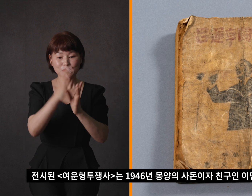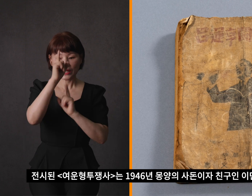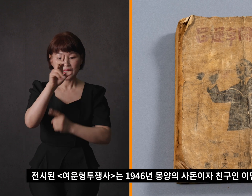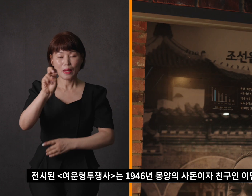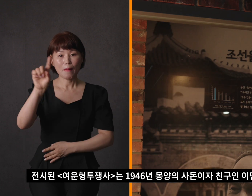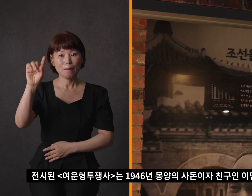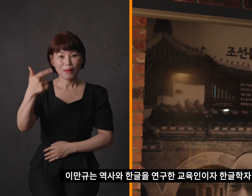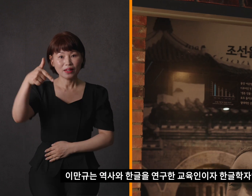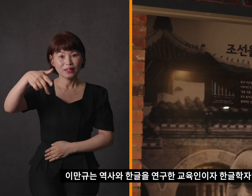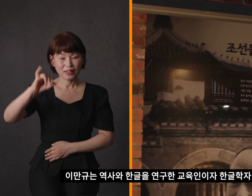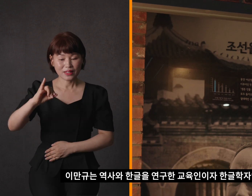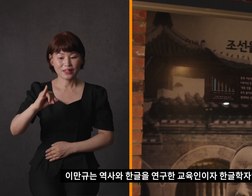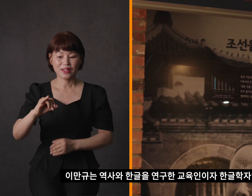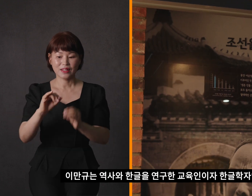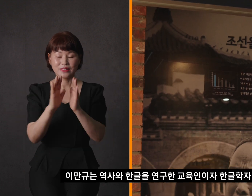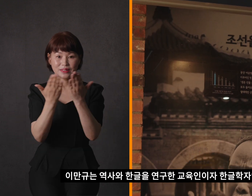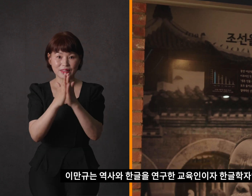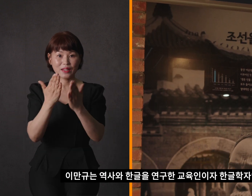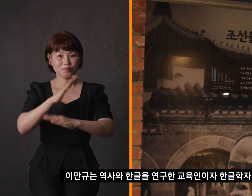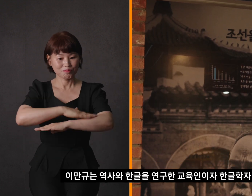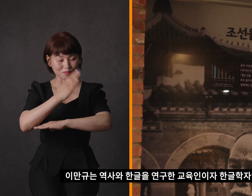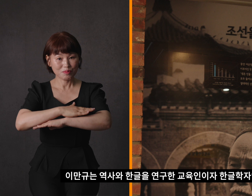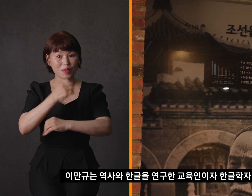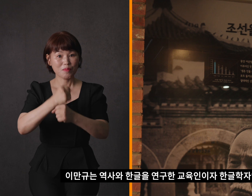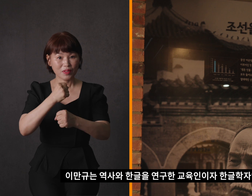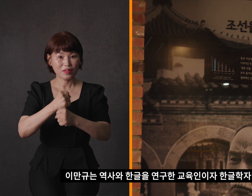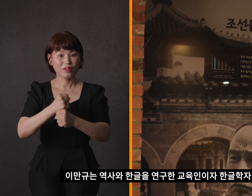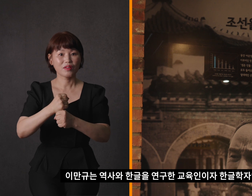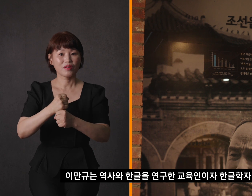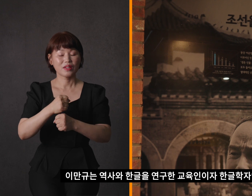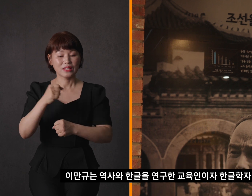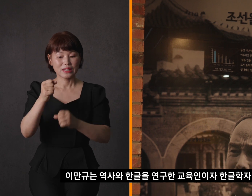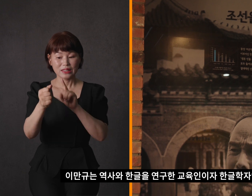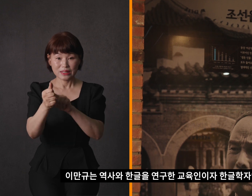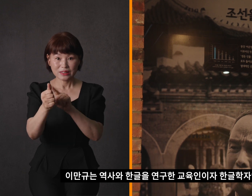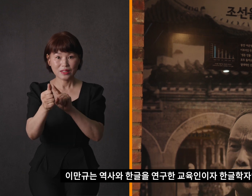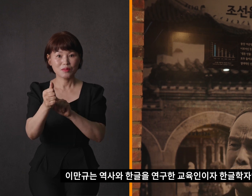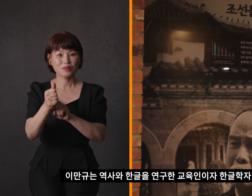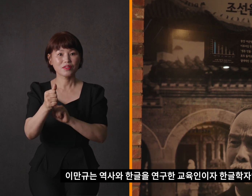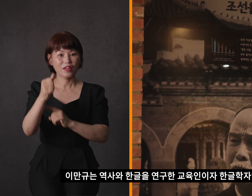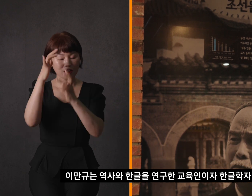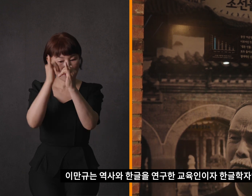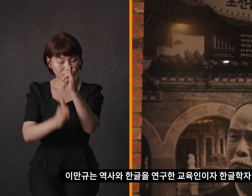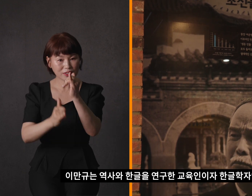책입니다. 이만규는 역사와 한글을 연구한 교육자이자